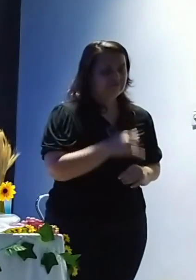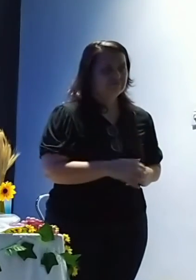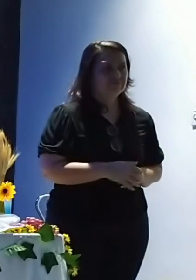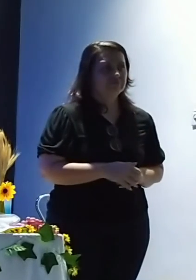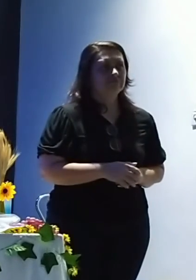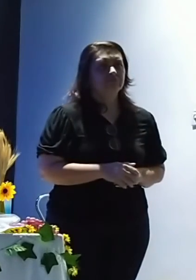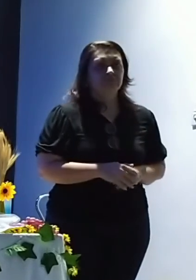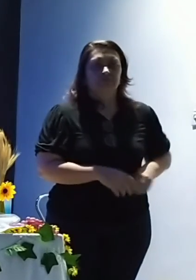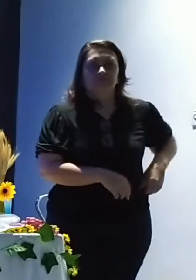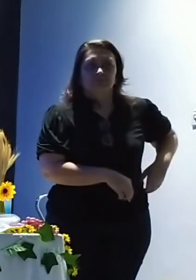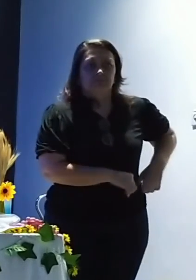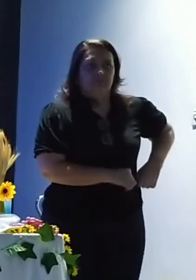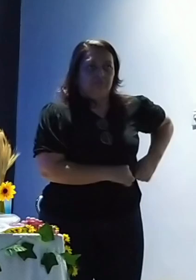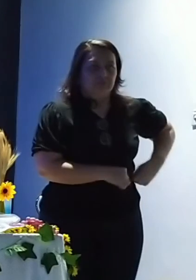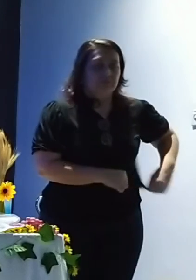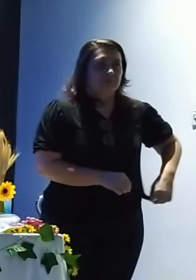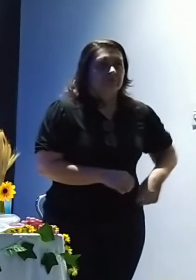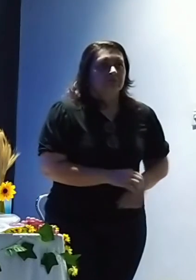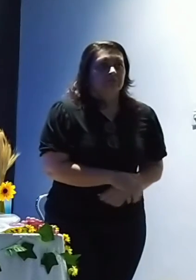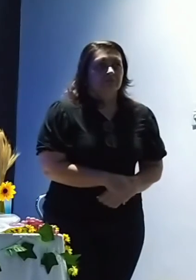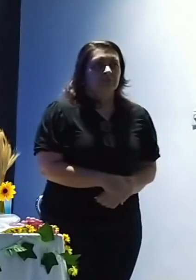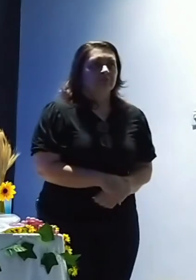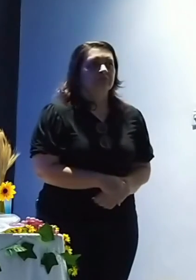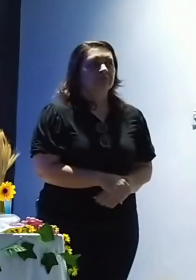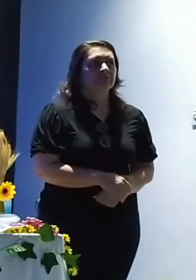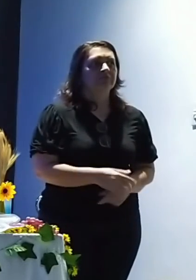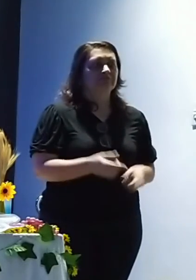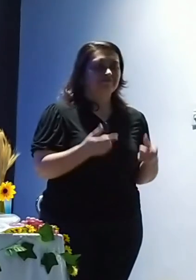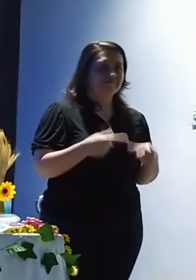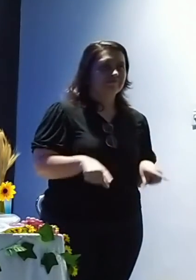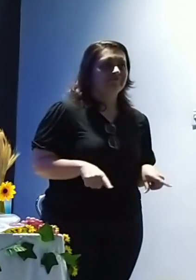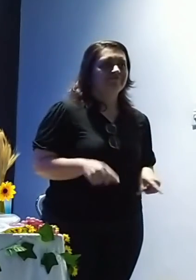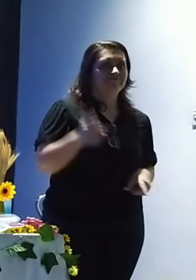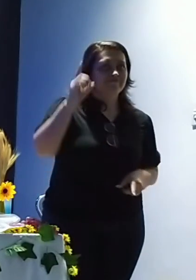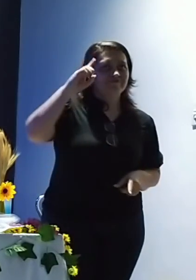um incapaz. Mas Deus nos capacita o